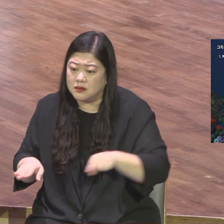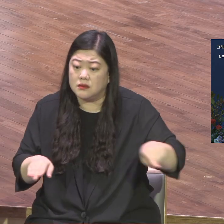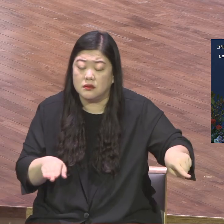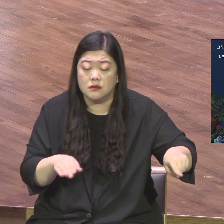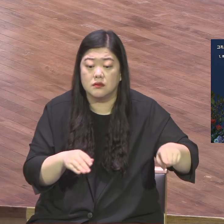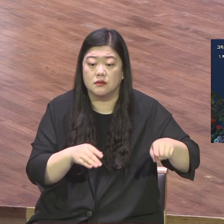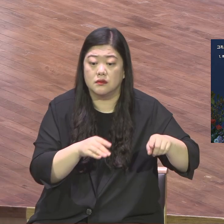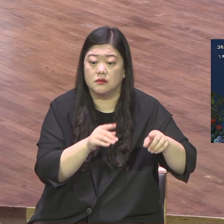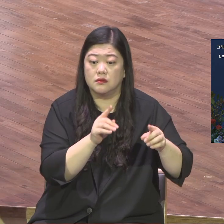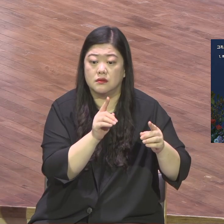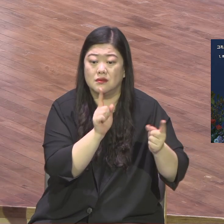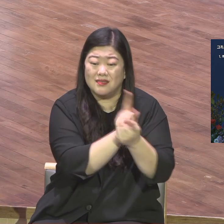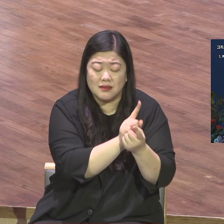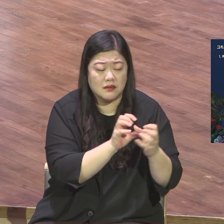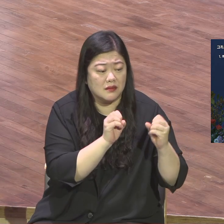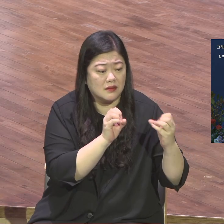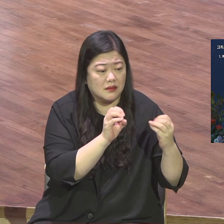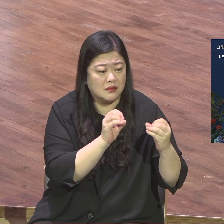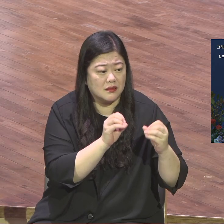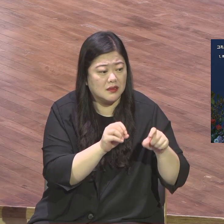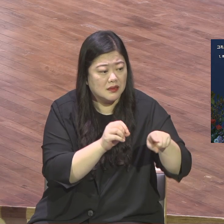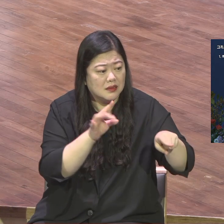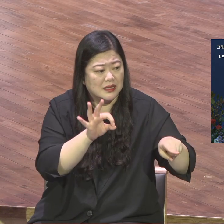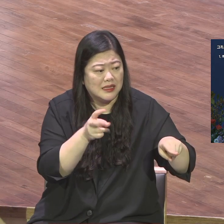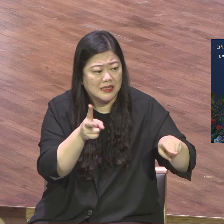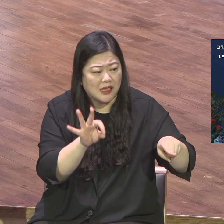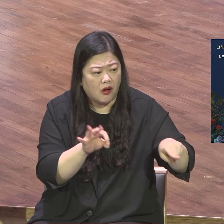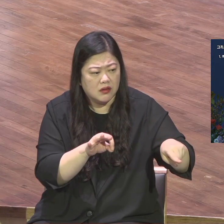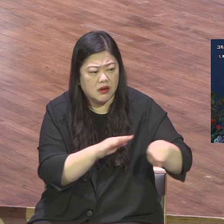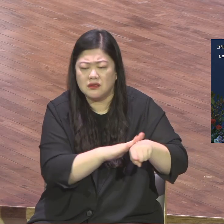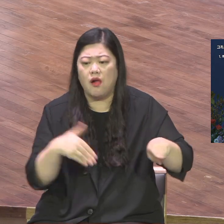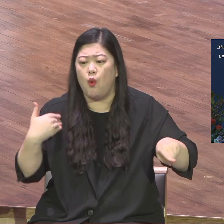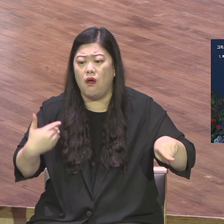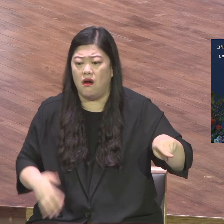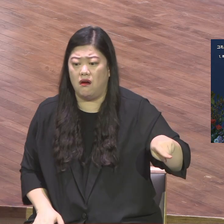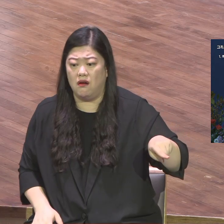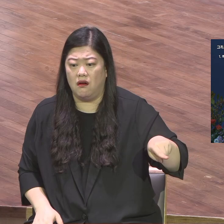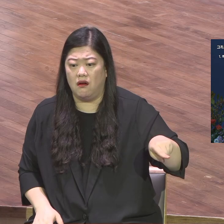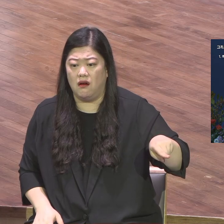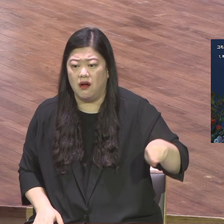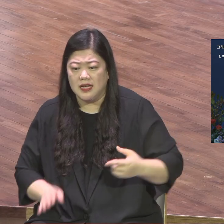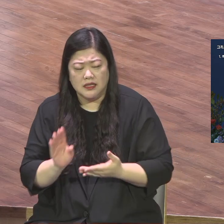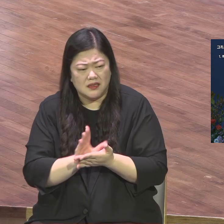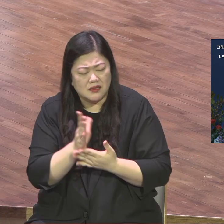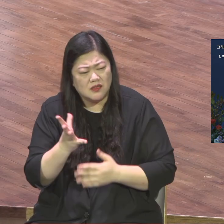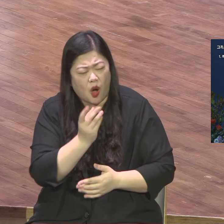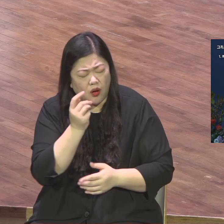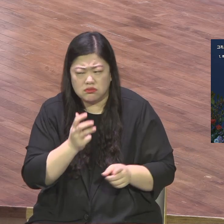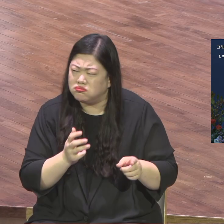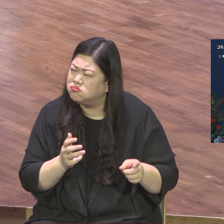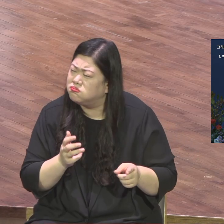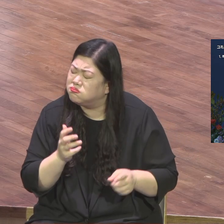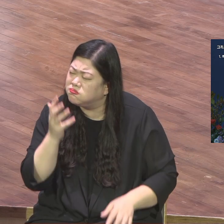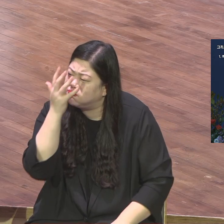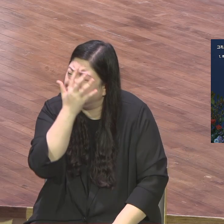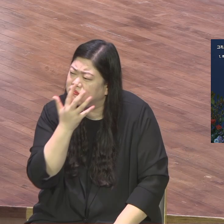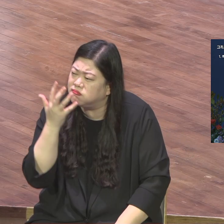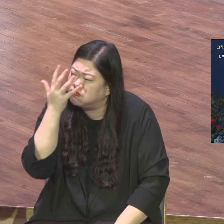보세요. 영적인 연애 하려고 교회 오래 다니니까 뭐 집사도 장로도 다 되지 뭐 검사도 되고 다 되지 교회 오래